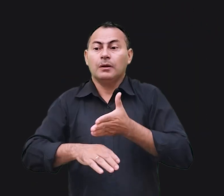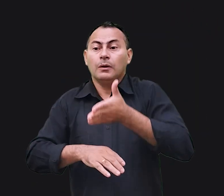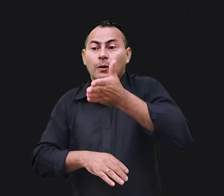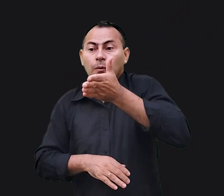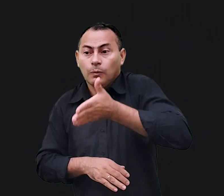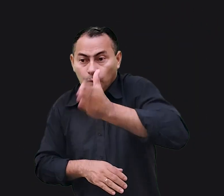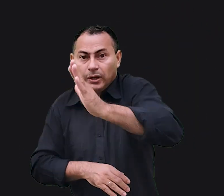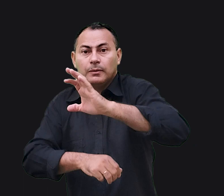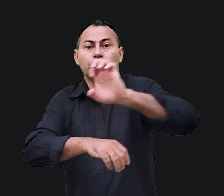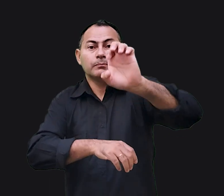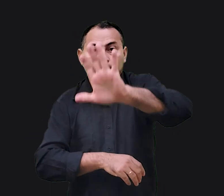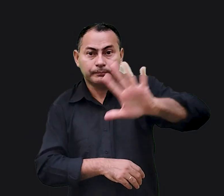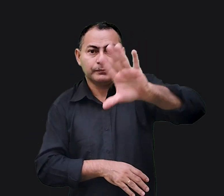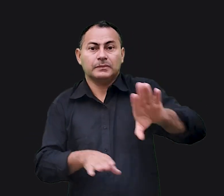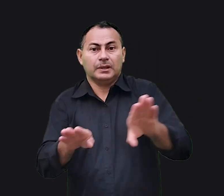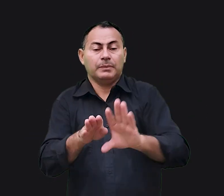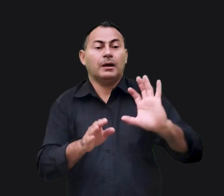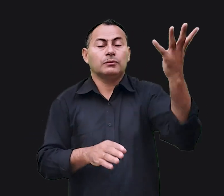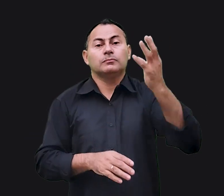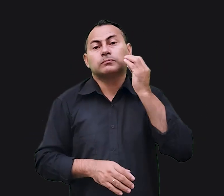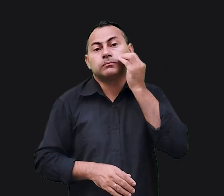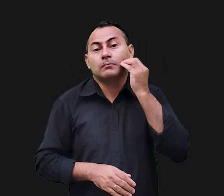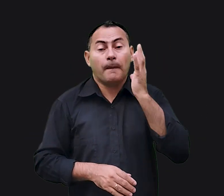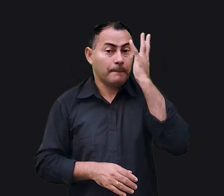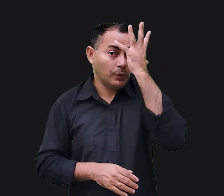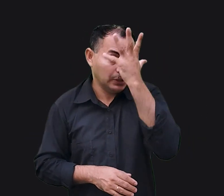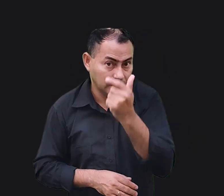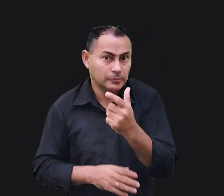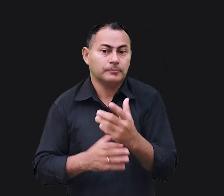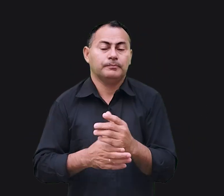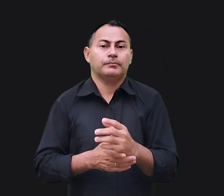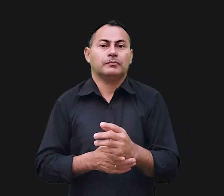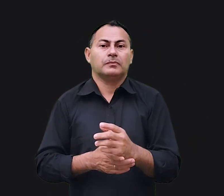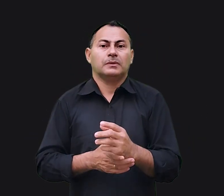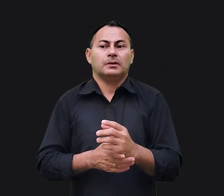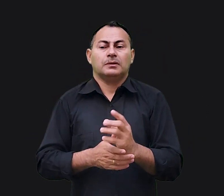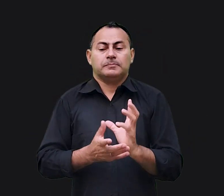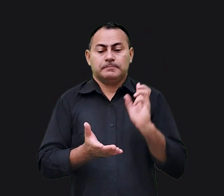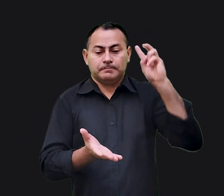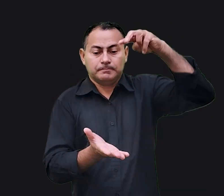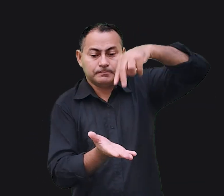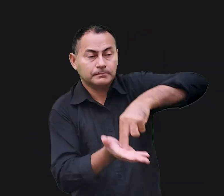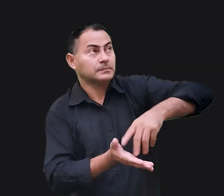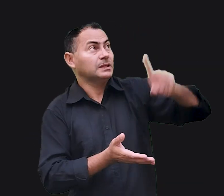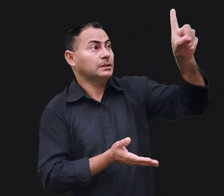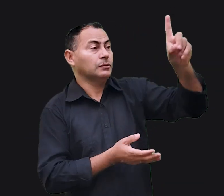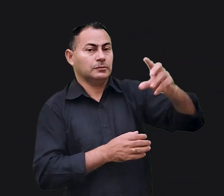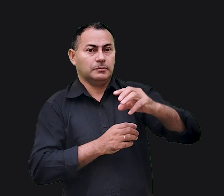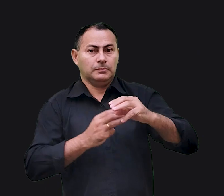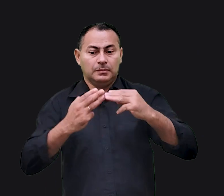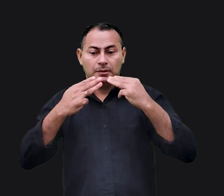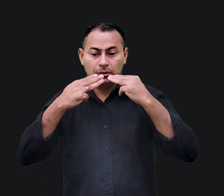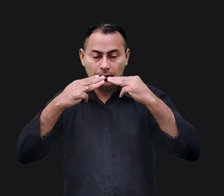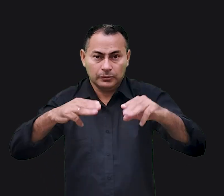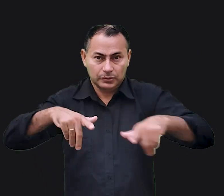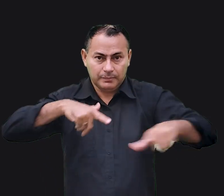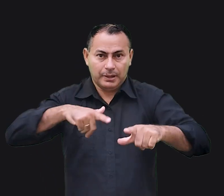Europa, também aconteceu uma experiência muito bonita, uma intervenção divina no ministério de Paulo.